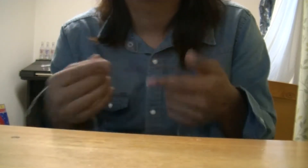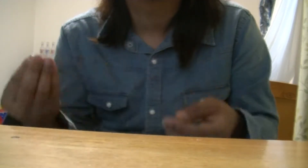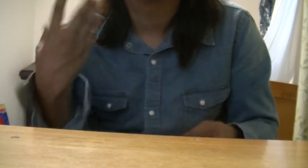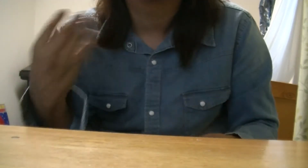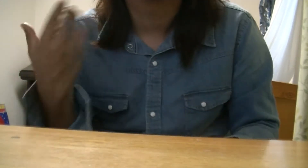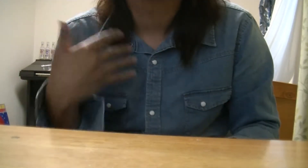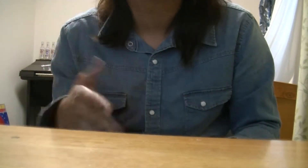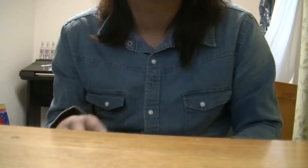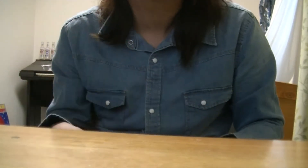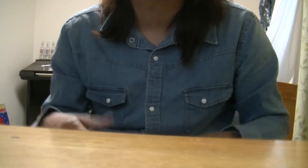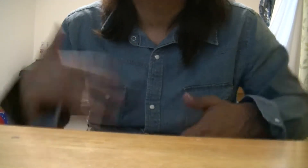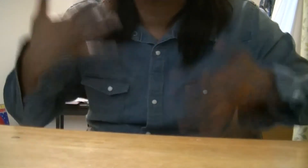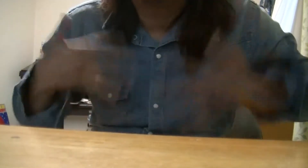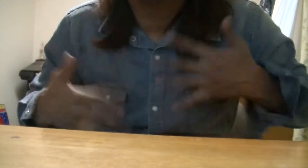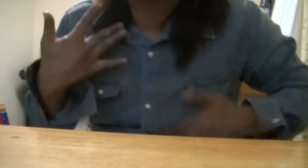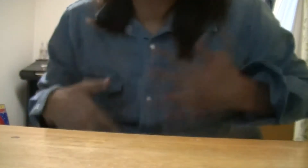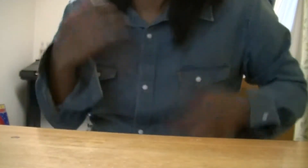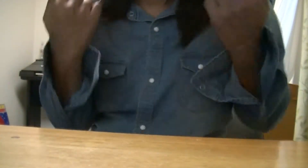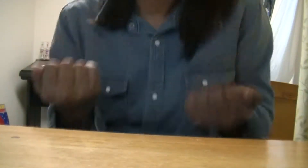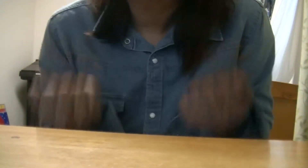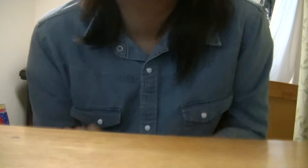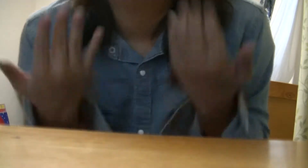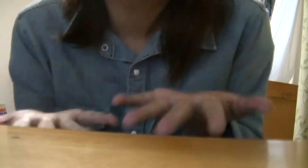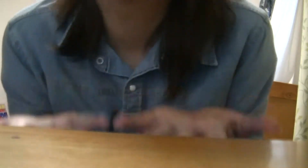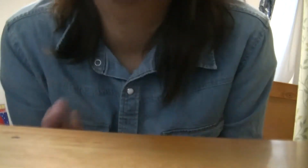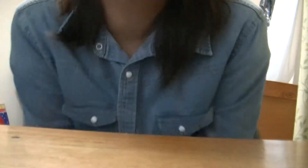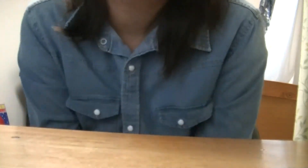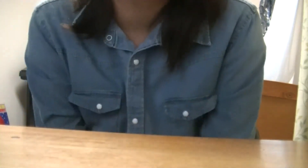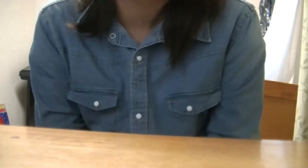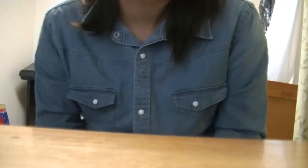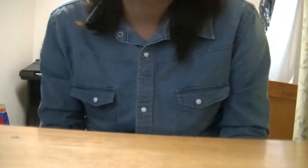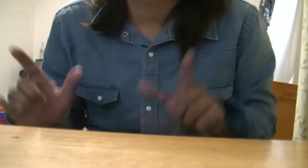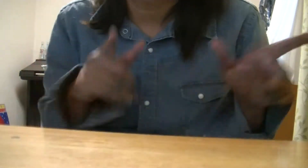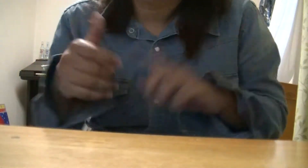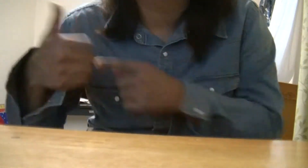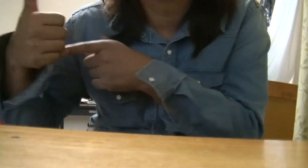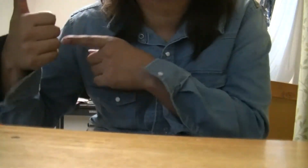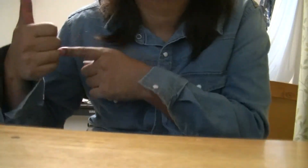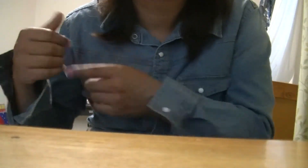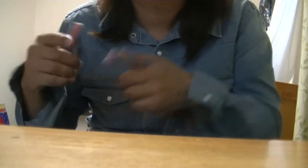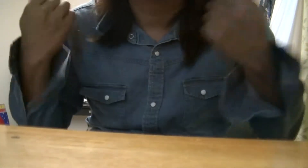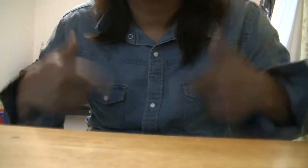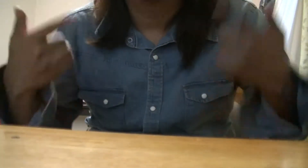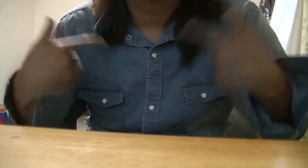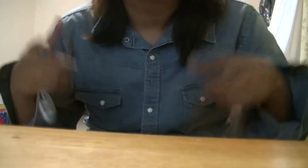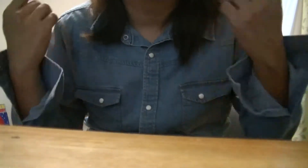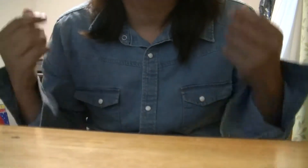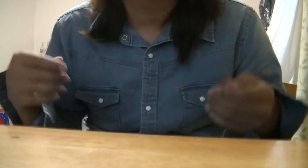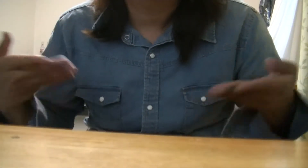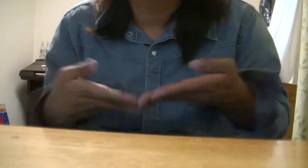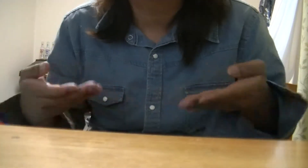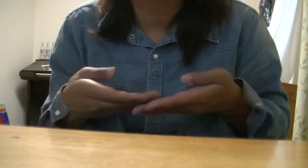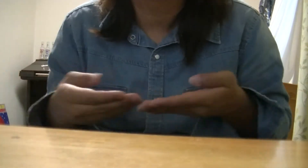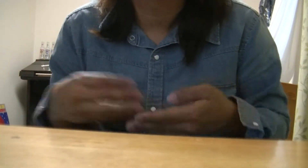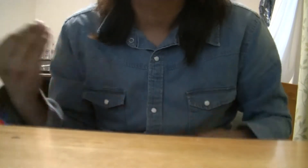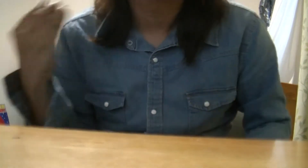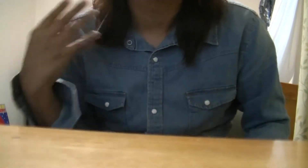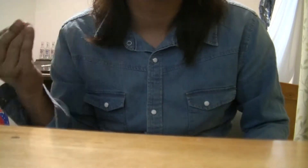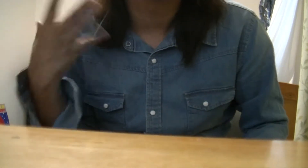本当毎日最高なんですよ。うちの社長は毎日のように会社に来てこうおっしゃいます。よし